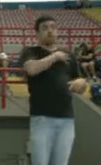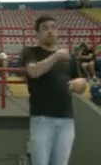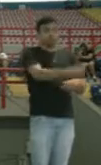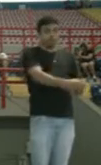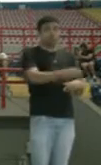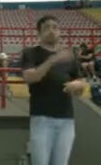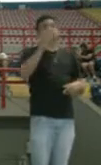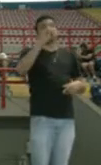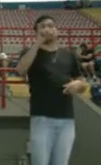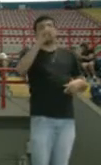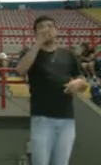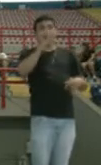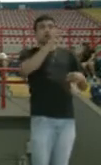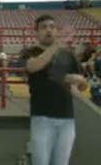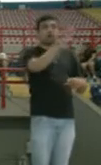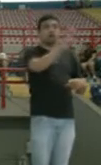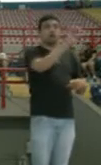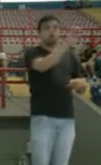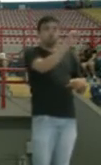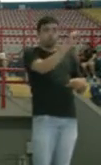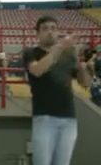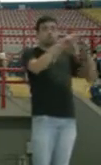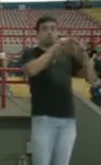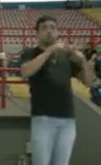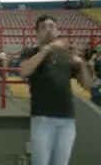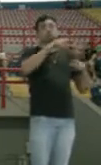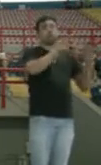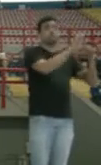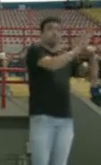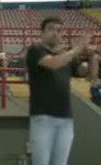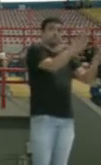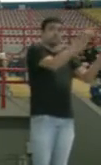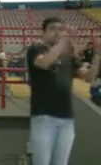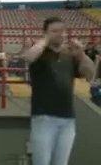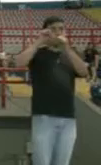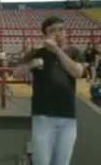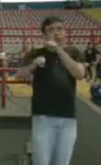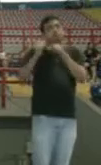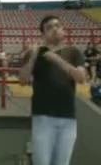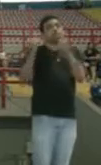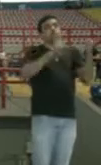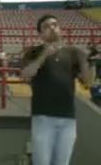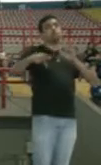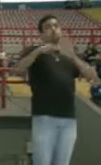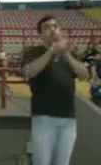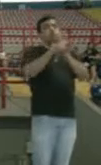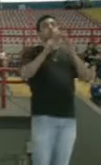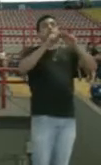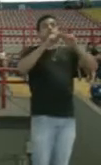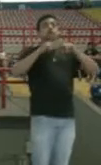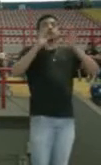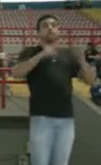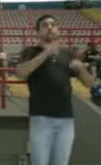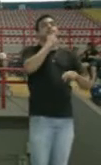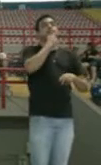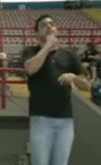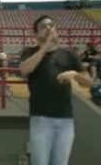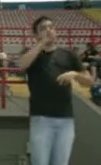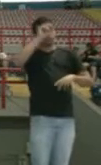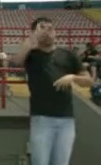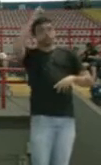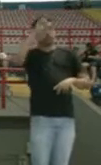Jaime e Carlos. Acaba que a burguesia mata o rei da Inglaterra e toma o poder. E a burguesia britânica vai